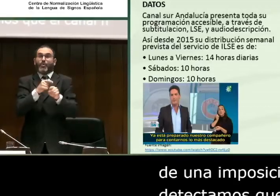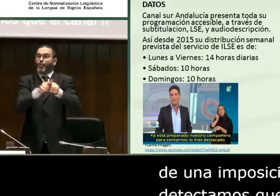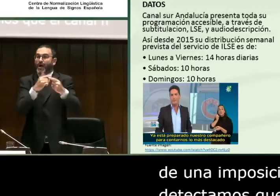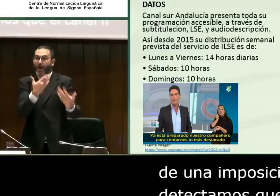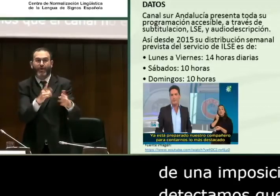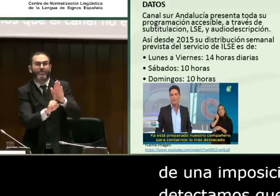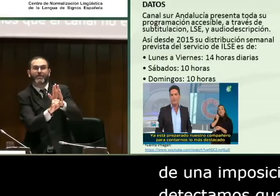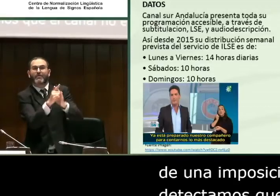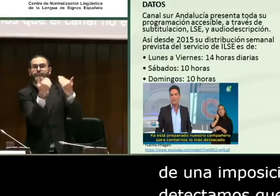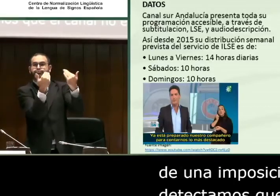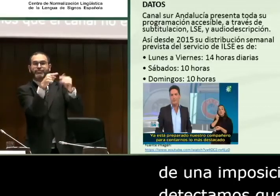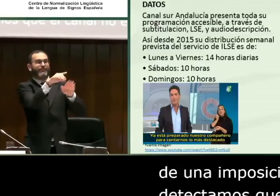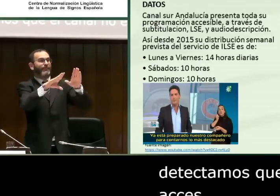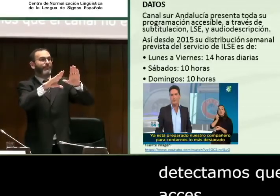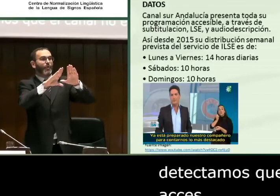signos.